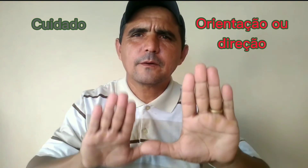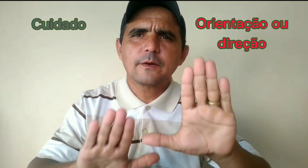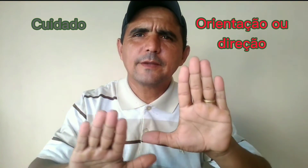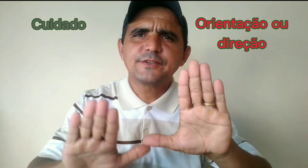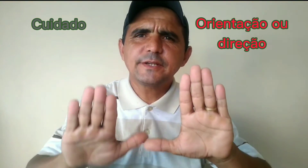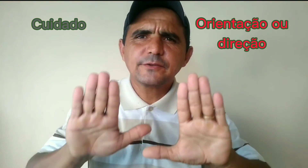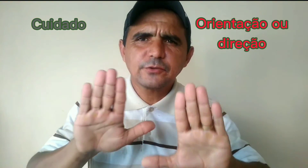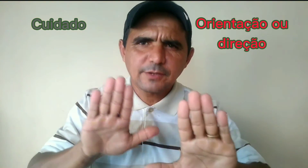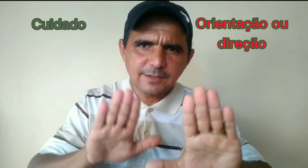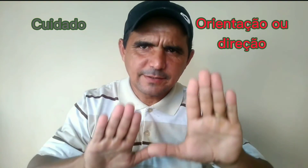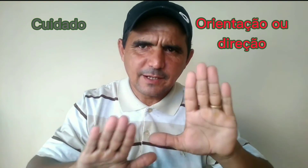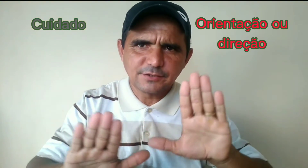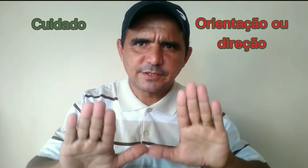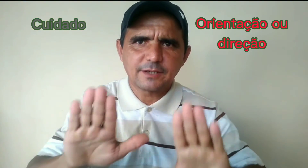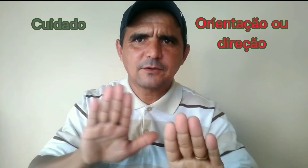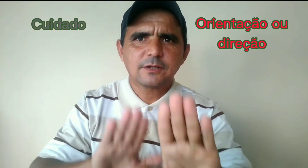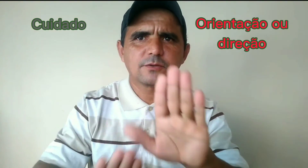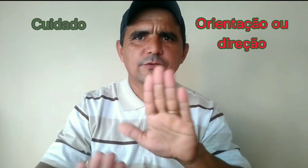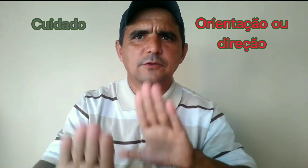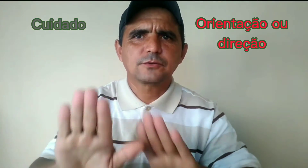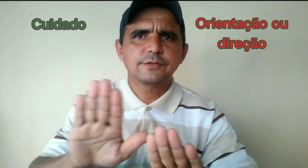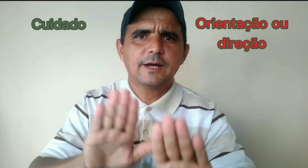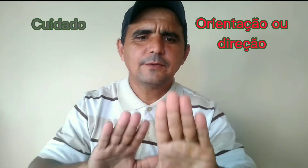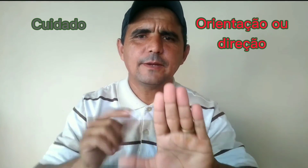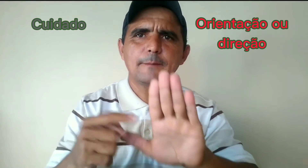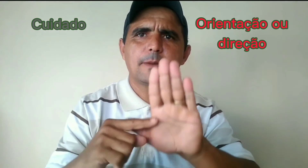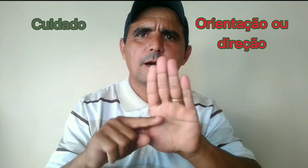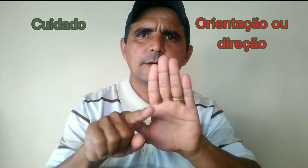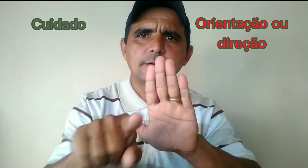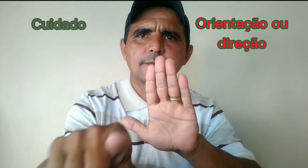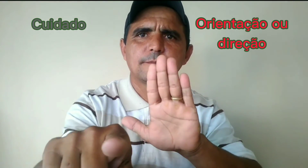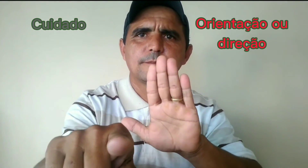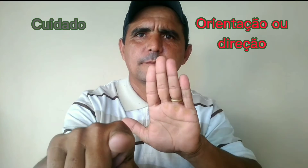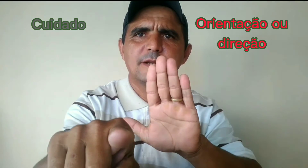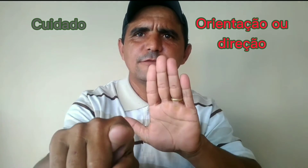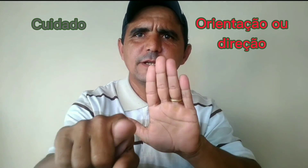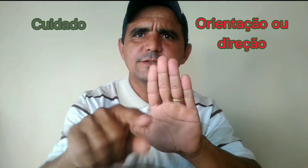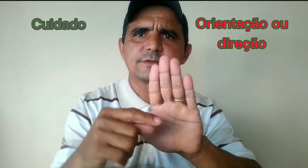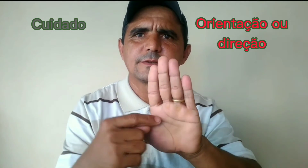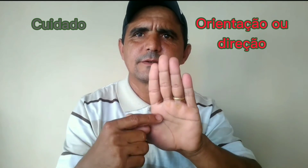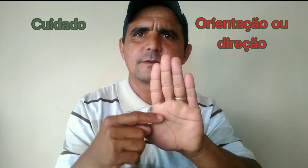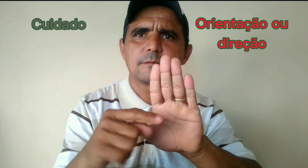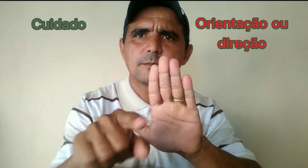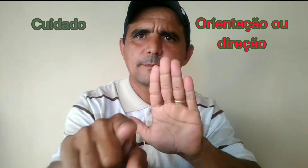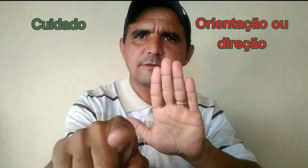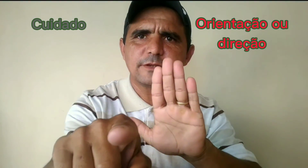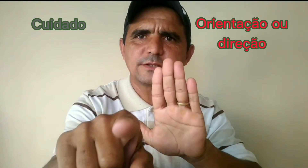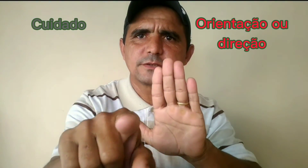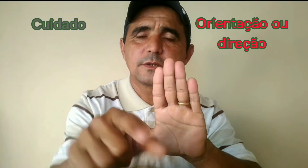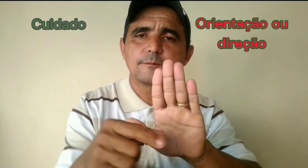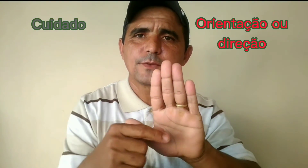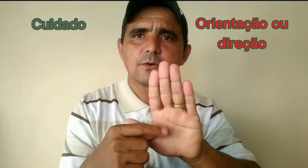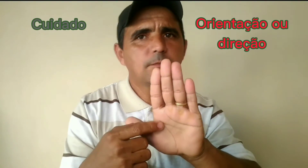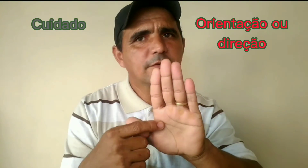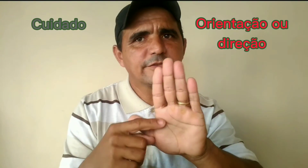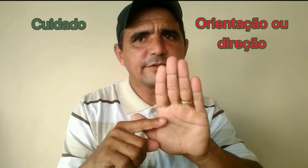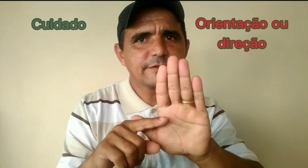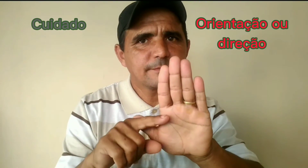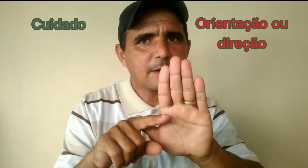a direcionalidade aqui agora do sinal de cuidado é palma para frente. Palma para frente. Ou pode dizer palma